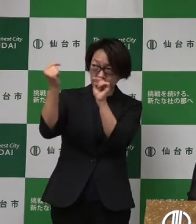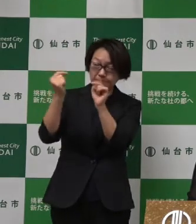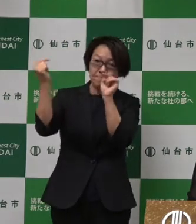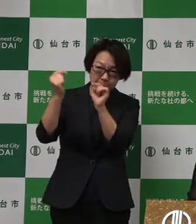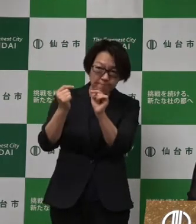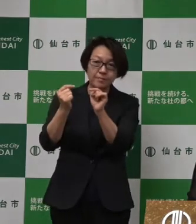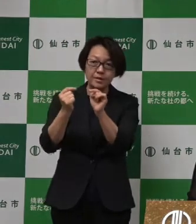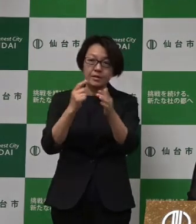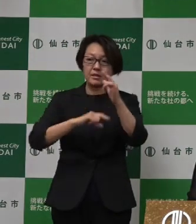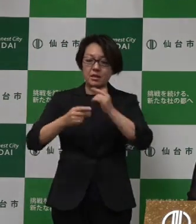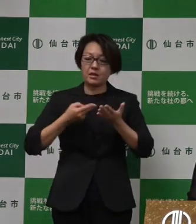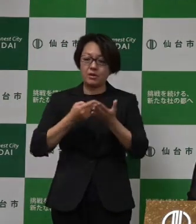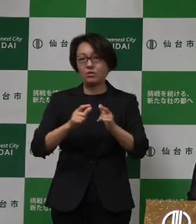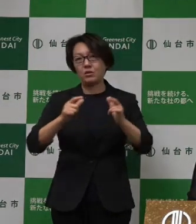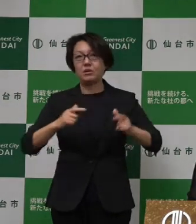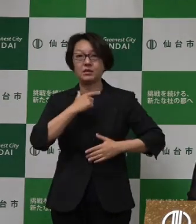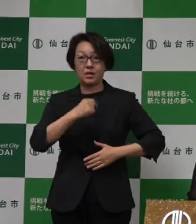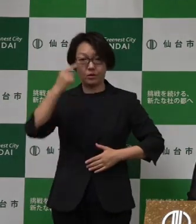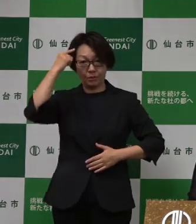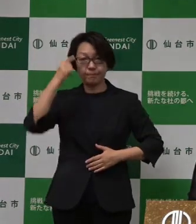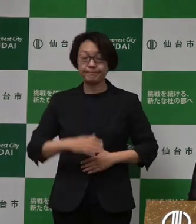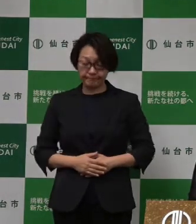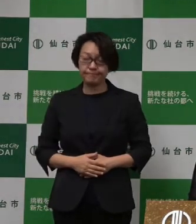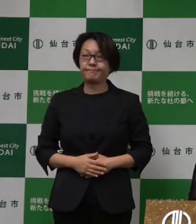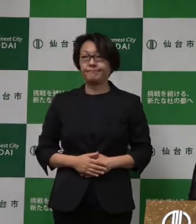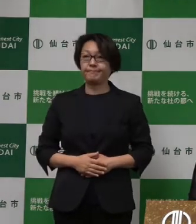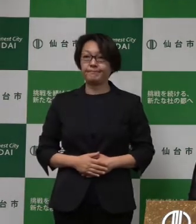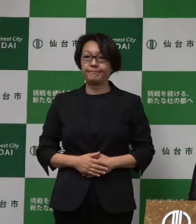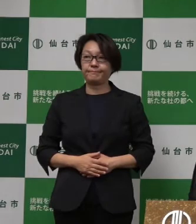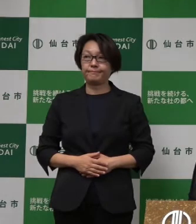る増設に向けて取り組ませていただいているところです。